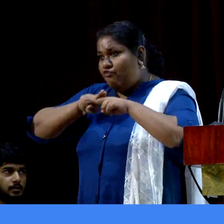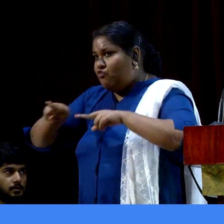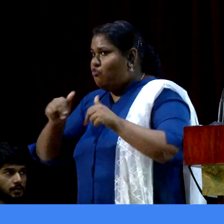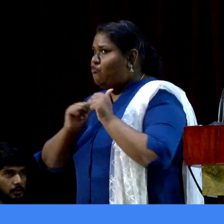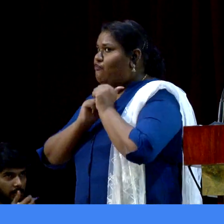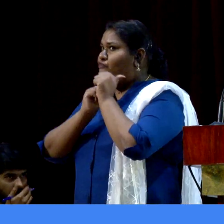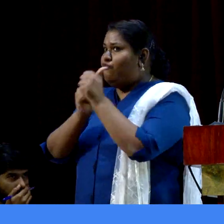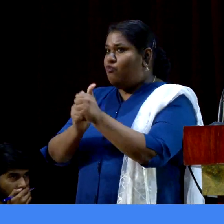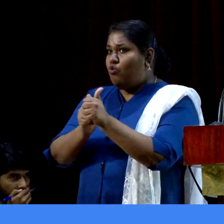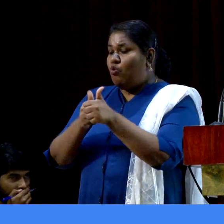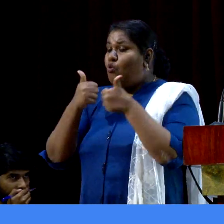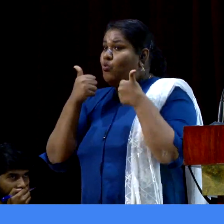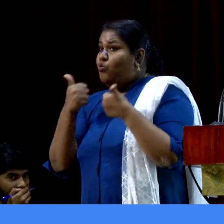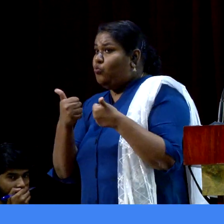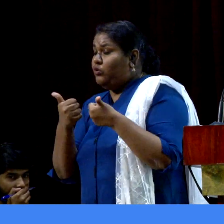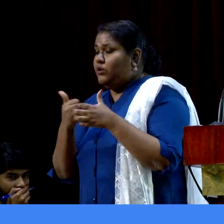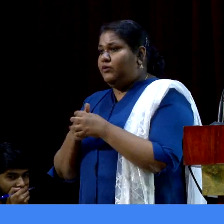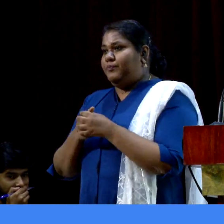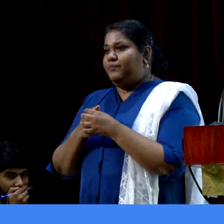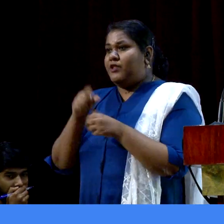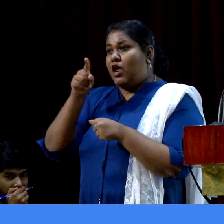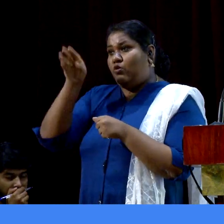தலைவிரித்து ஆறிய நிலை.